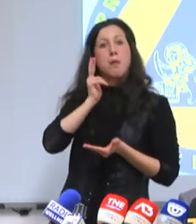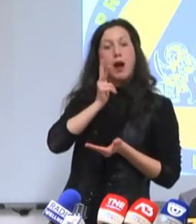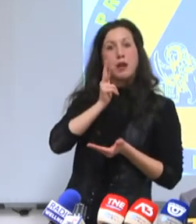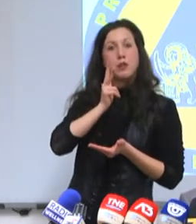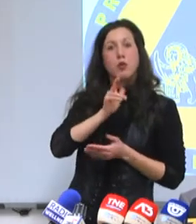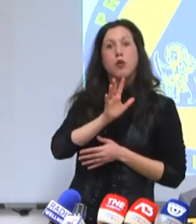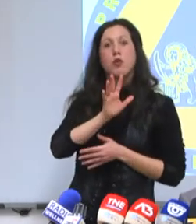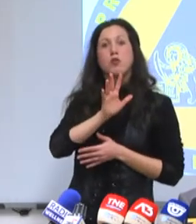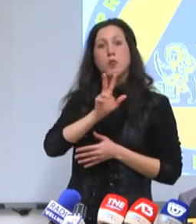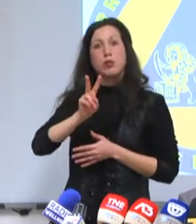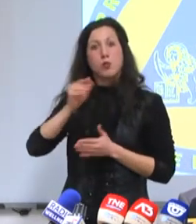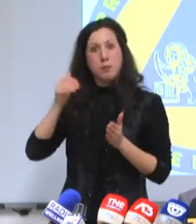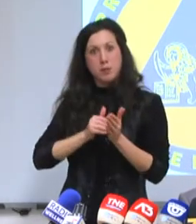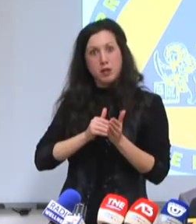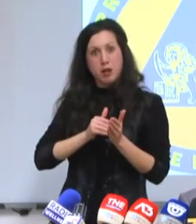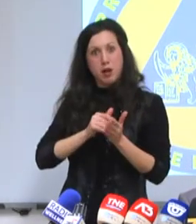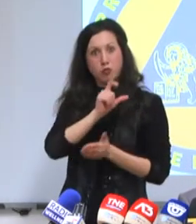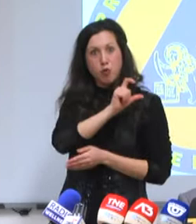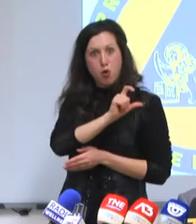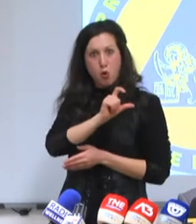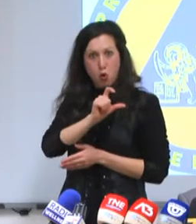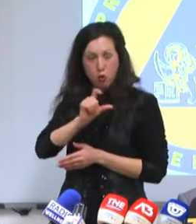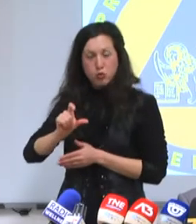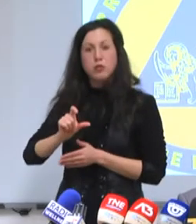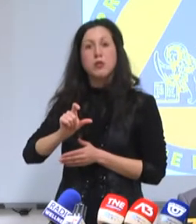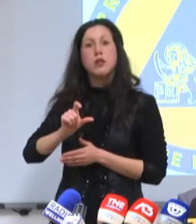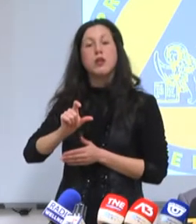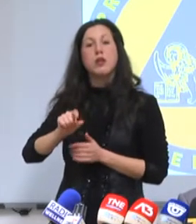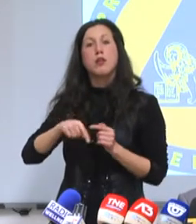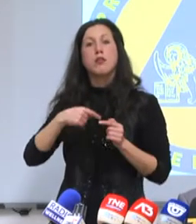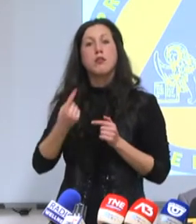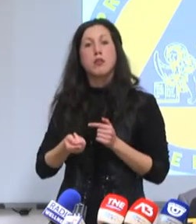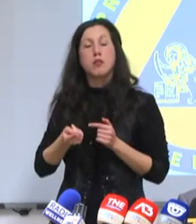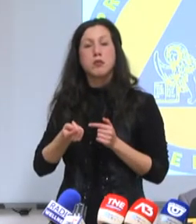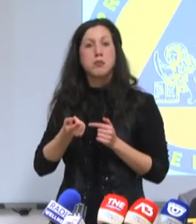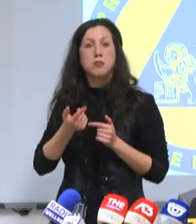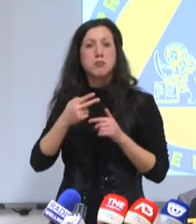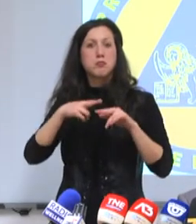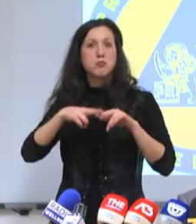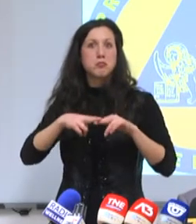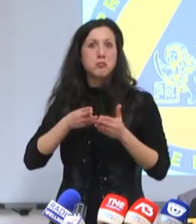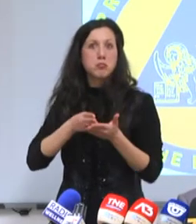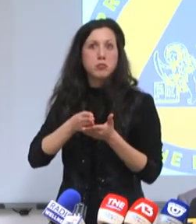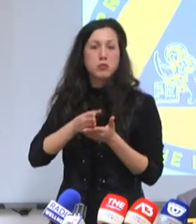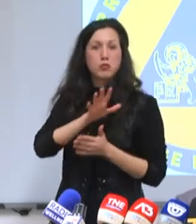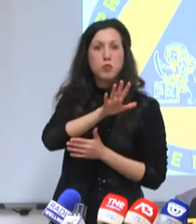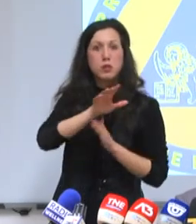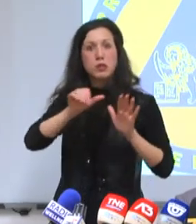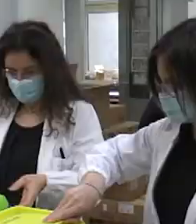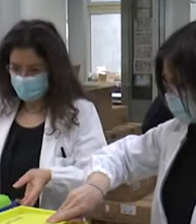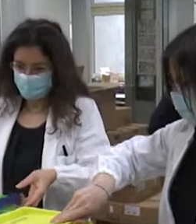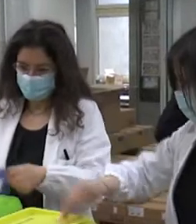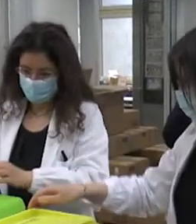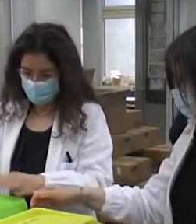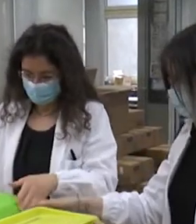52 mila dosi abbondanti e poi si stabilizza per ogni settimana su 56.100 60 dosi